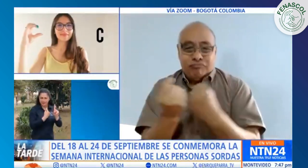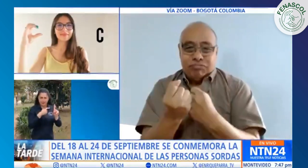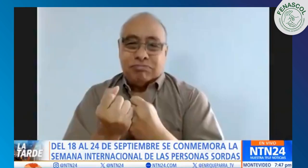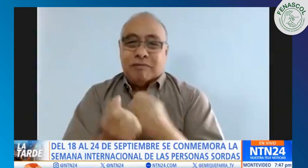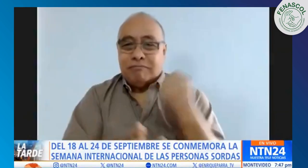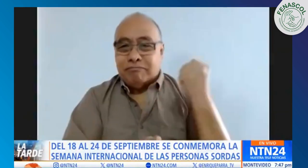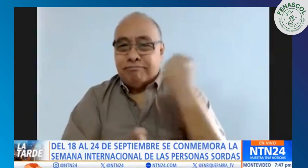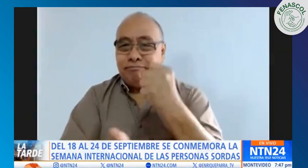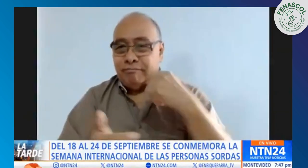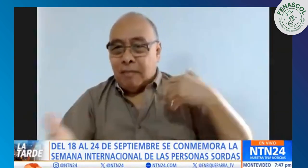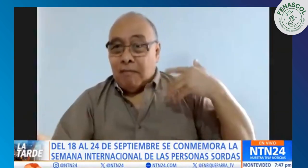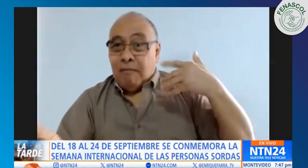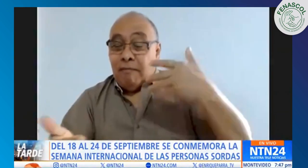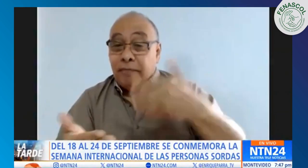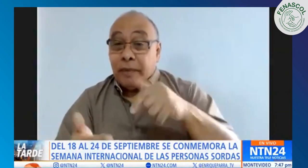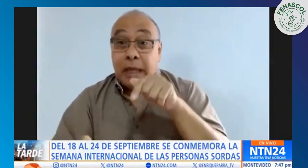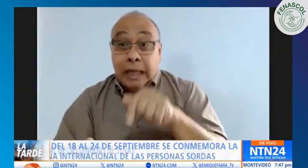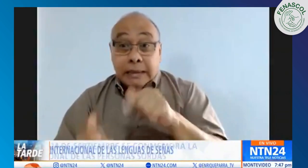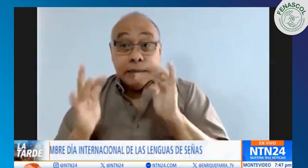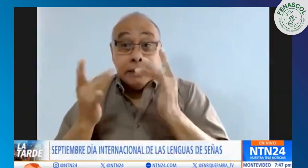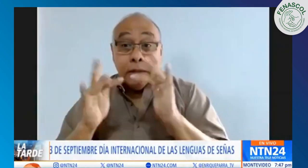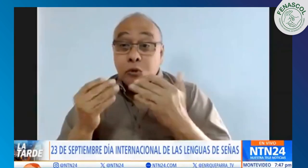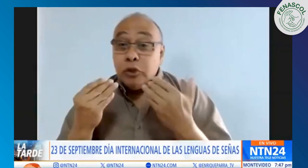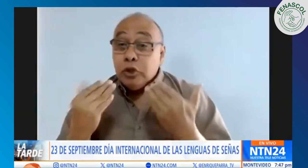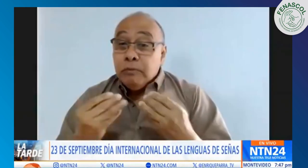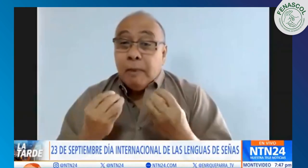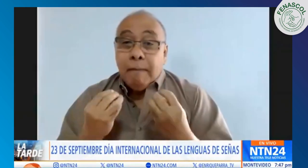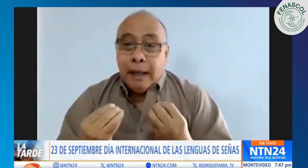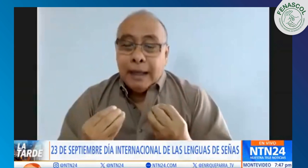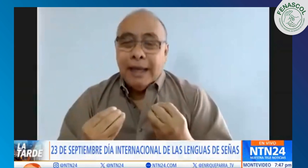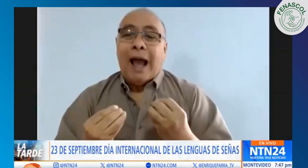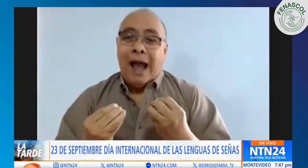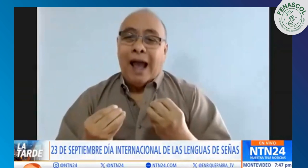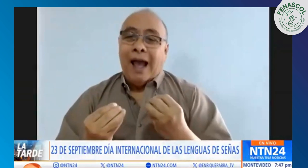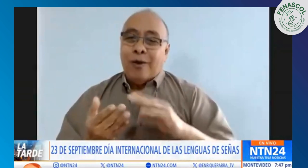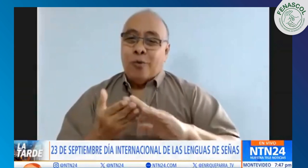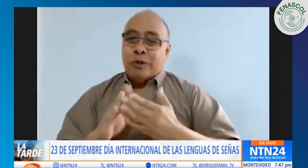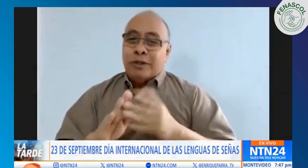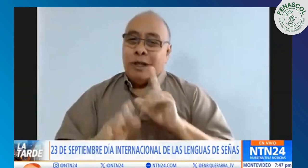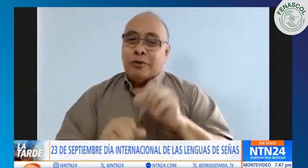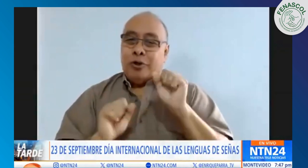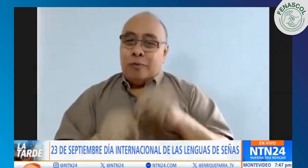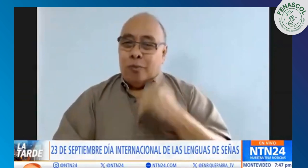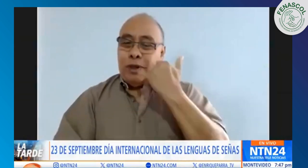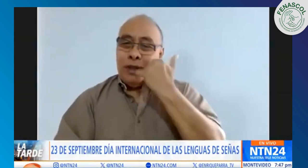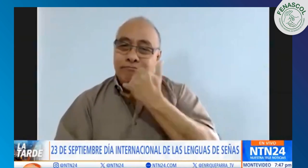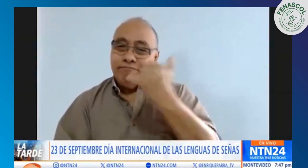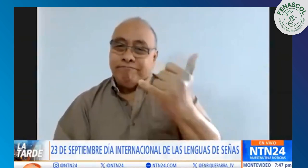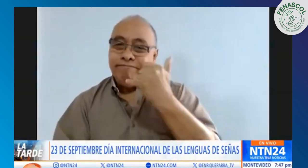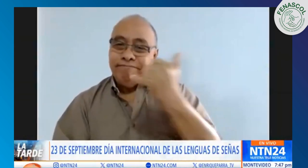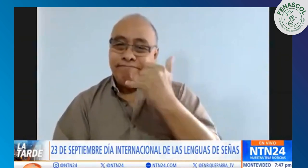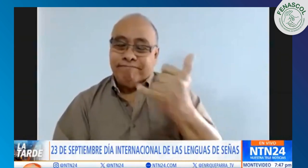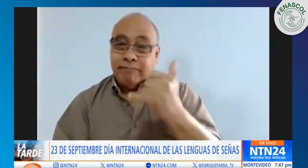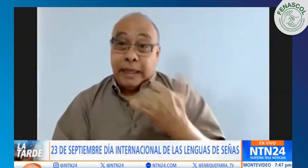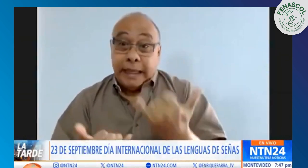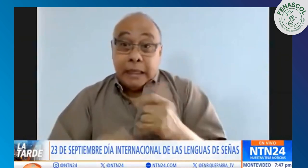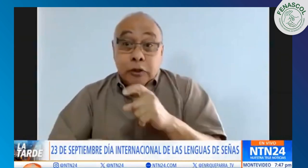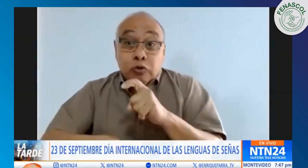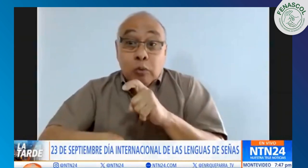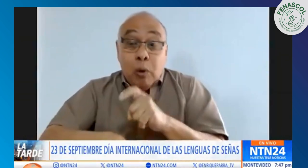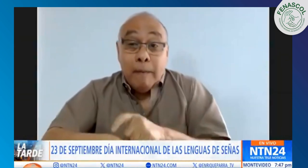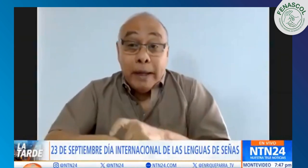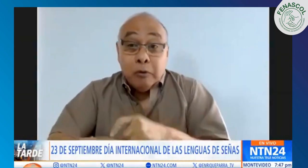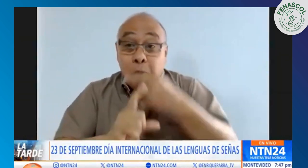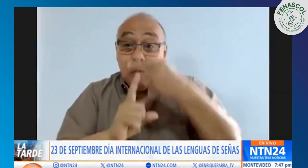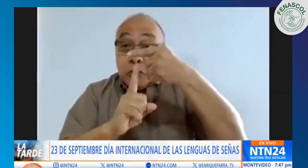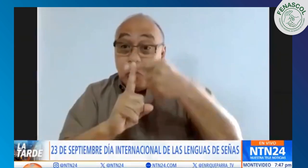¿sí? Apoyado por el Ministerio de las TIC. Y este Centro de Relevo es beneficioso para la comunidad sorda, para que